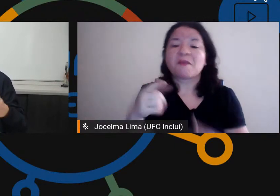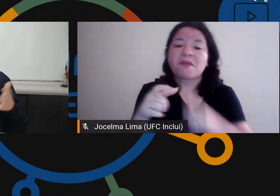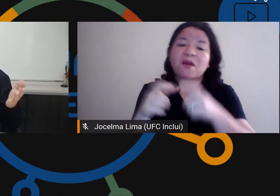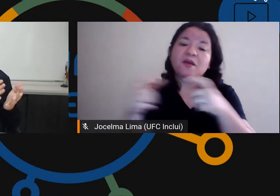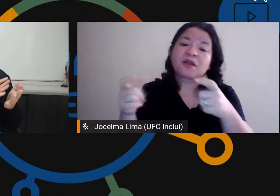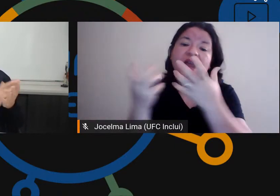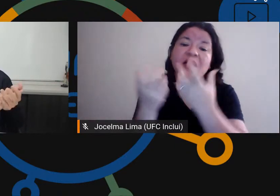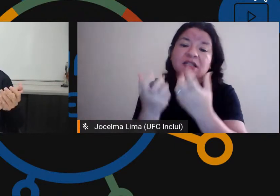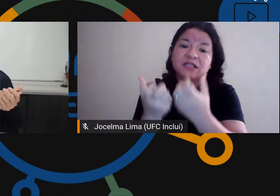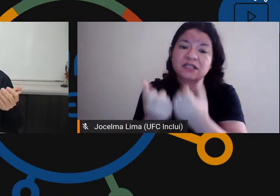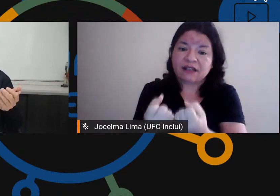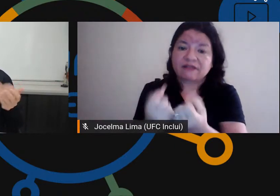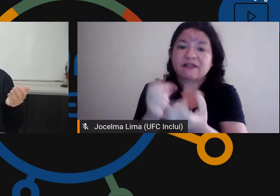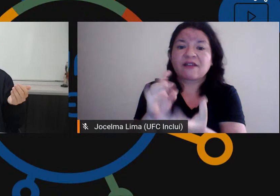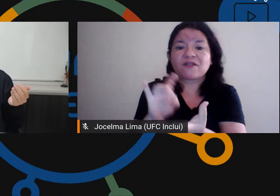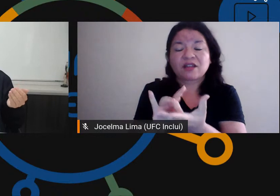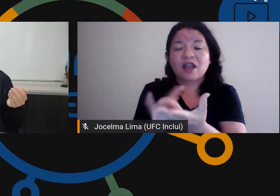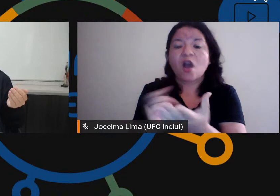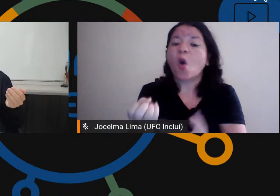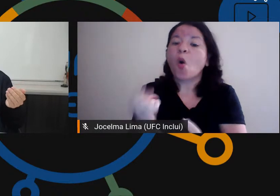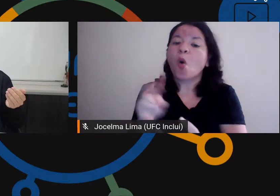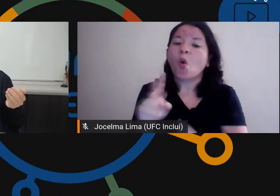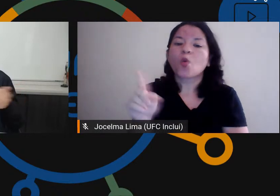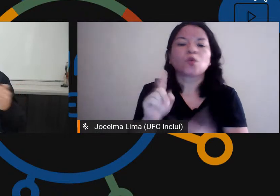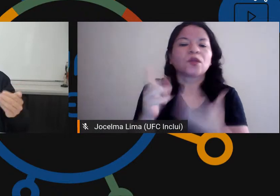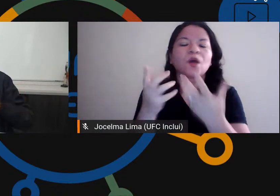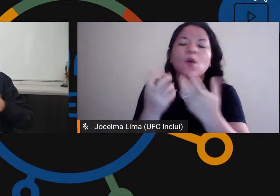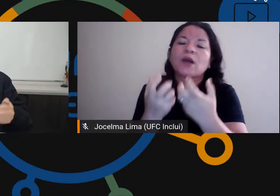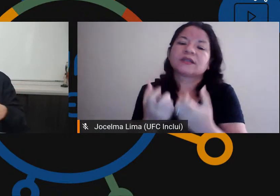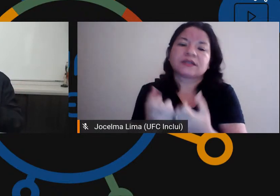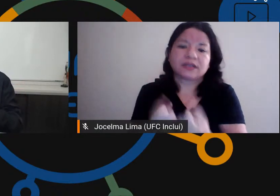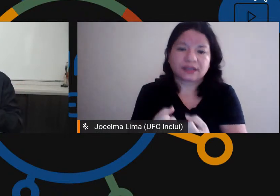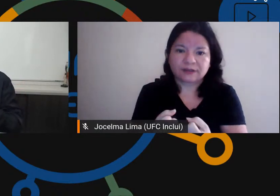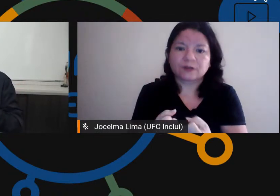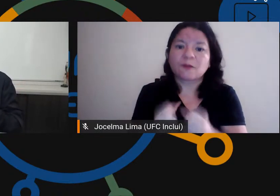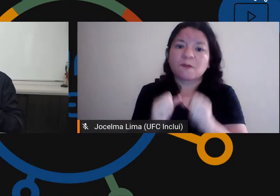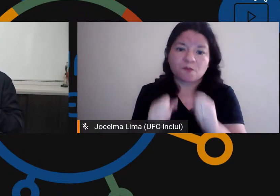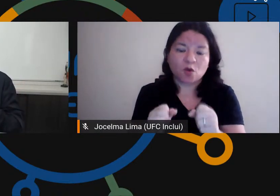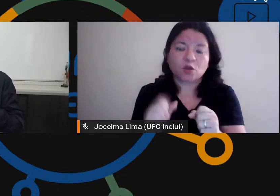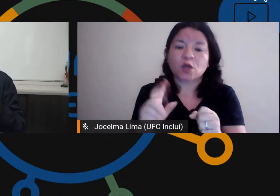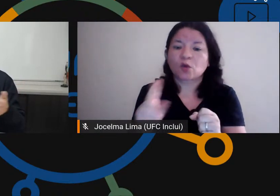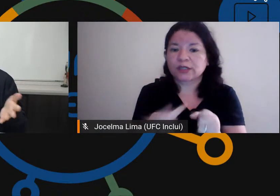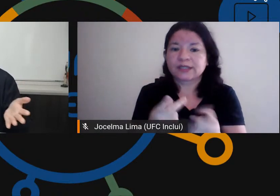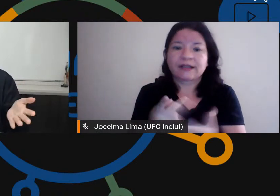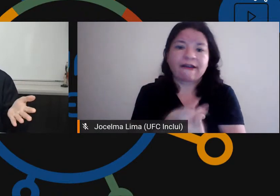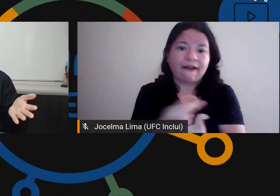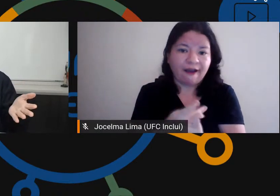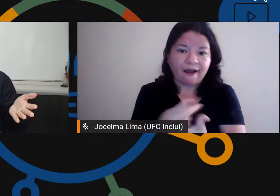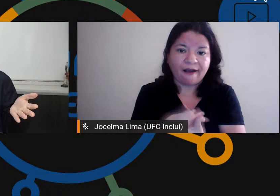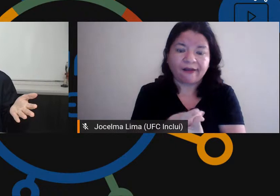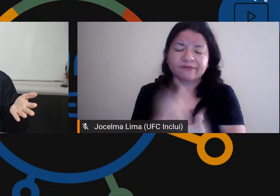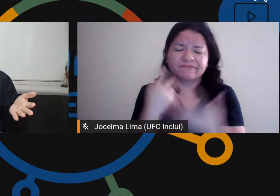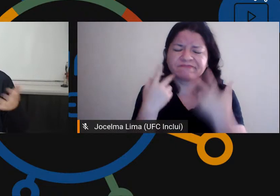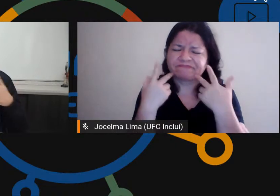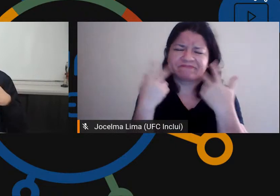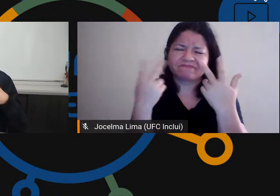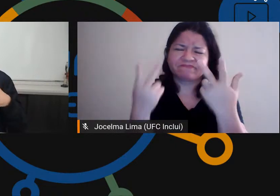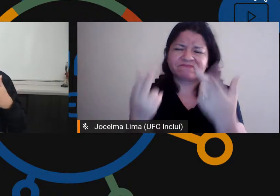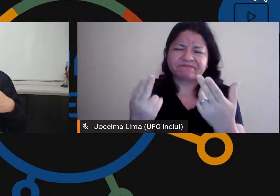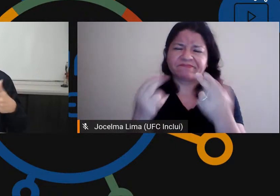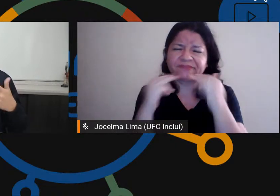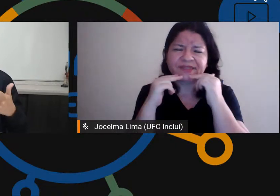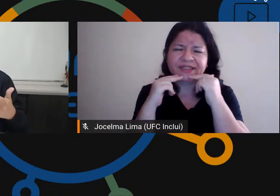ou até que elas não aceitem o que está correto. Pode acontecer o erro dos dois lados, não é? Isso é natural. Eu